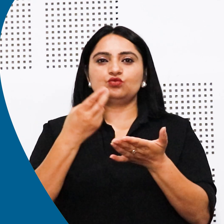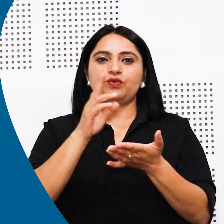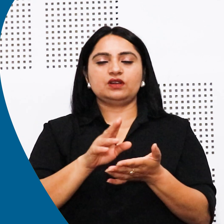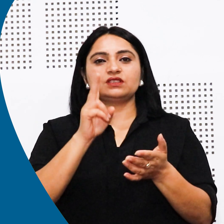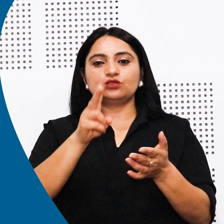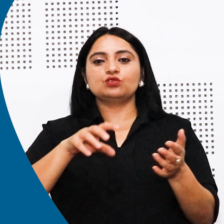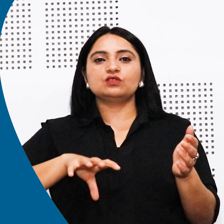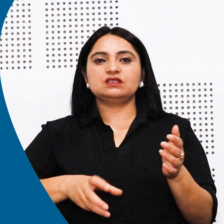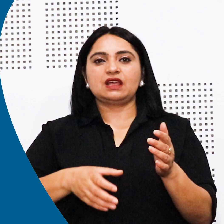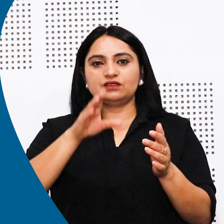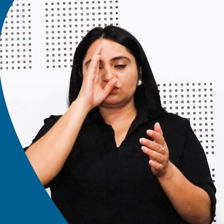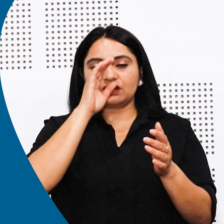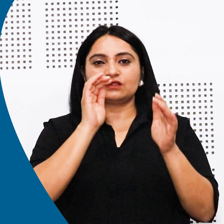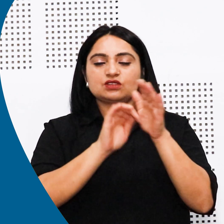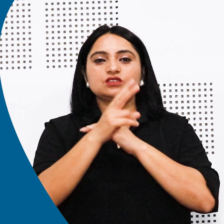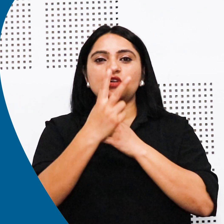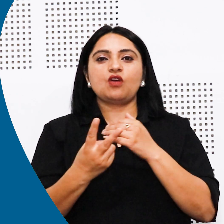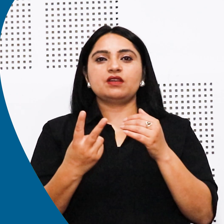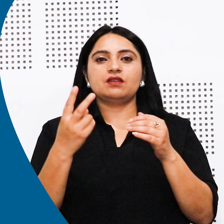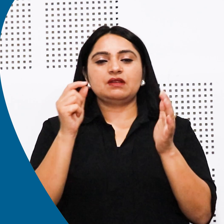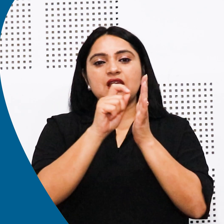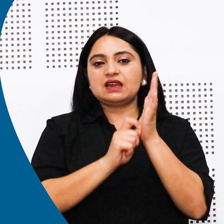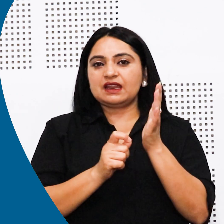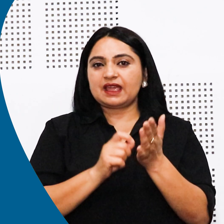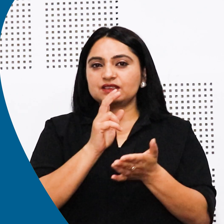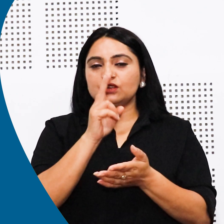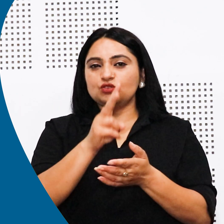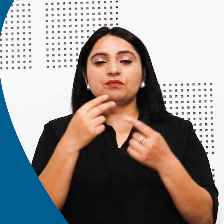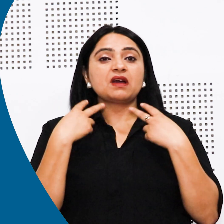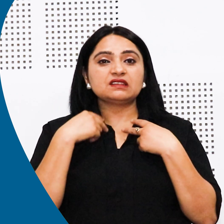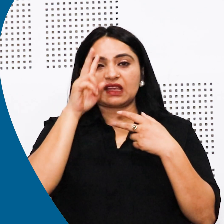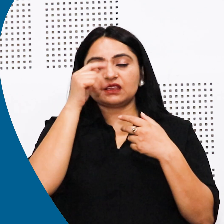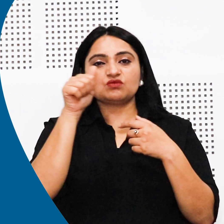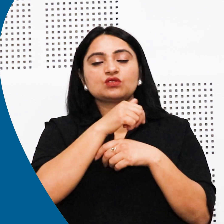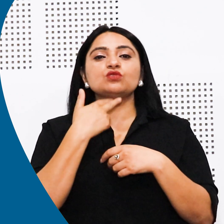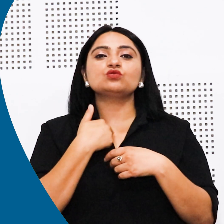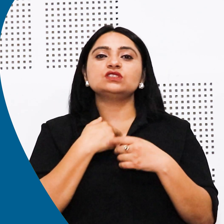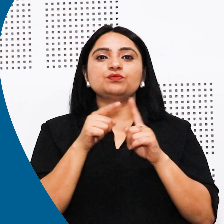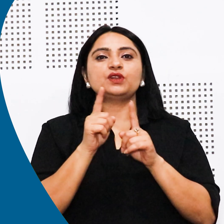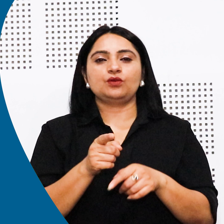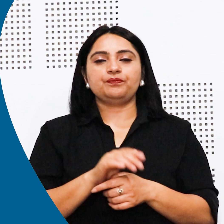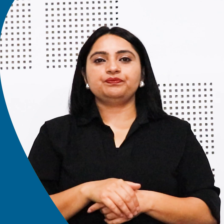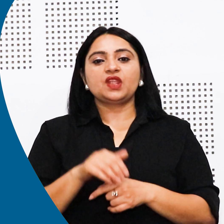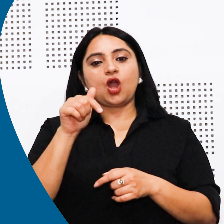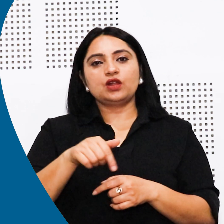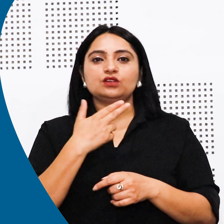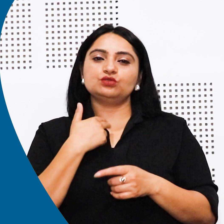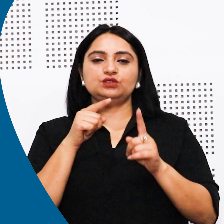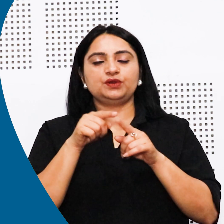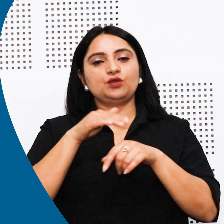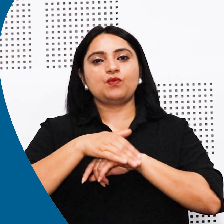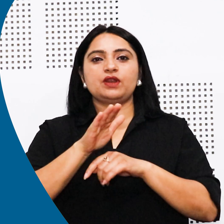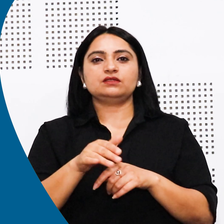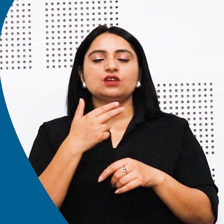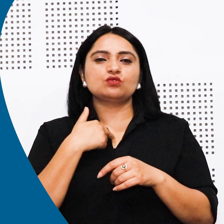त स्थानीय सरकार सञ्चालन ऐनमा लेखिएको छ, त्यसकारण बाध्यताले कि अथवा उनीहरूको रुचि पनि यसमा देखिन्छ बढेको? रुचि पनि हो।